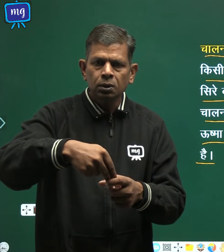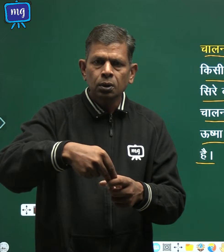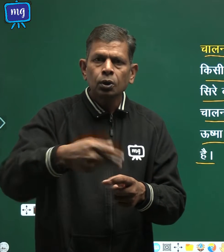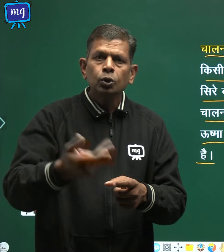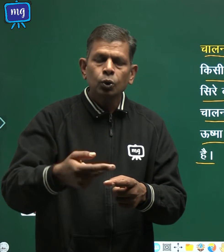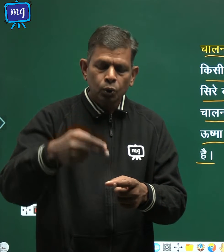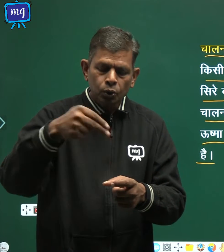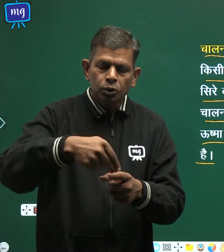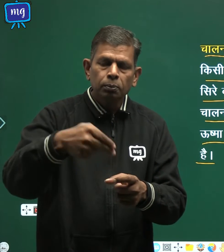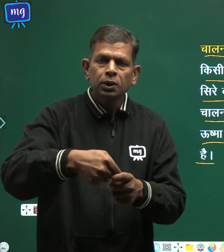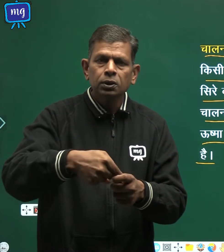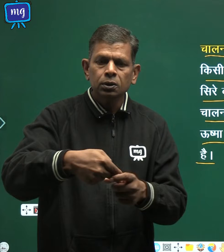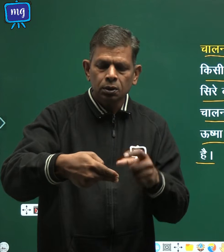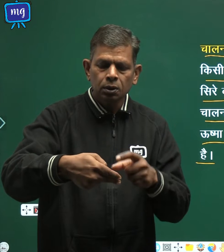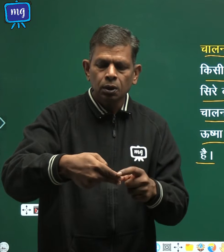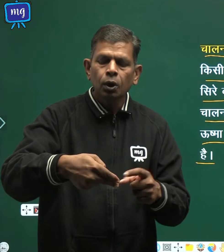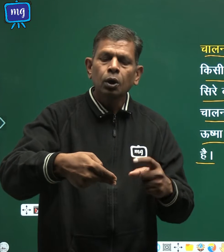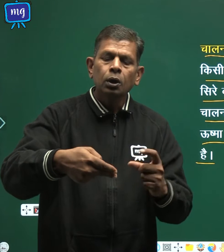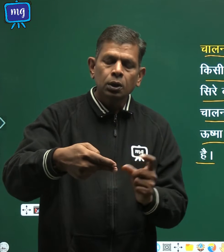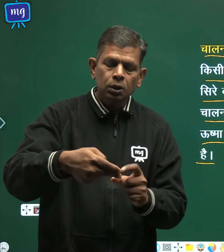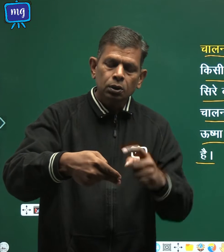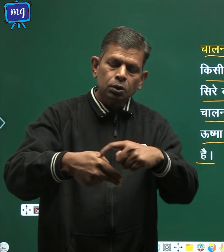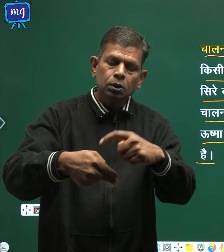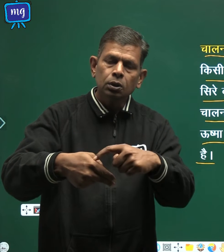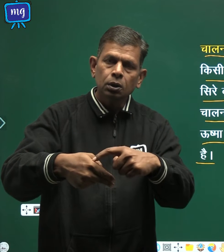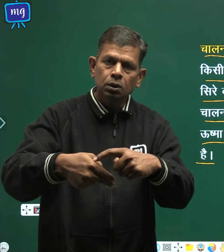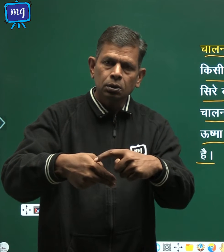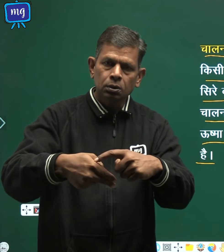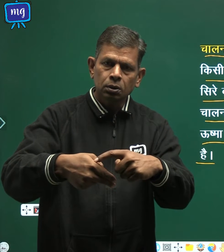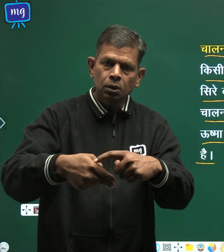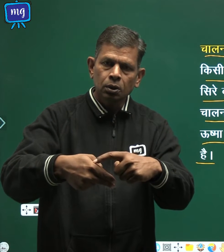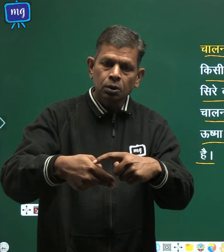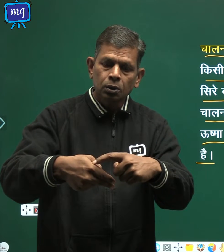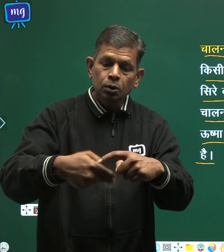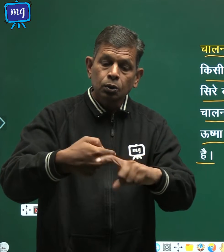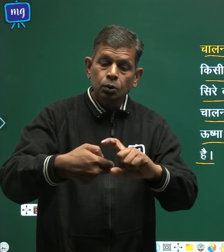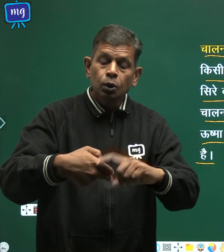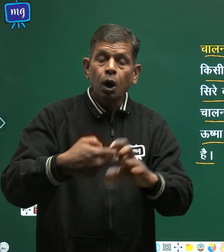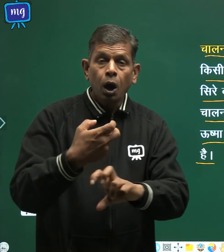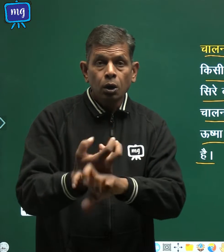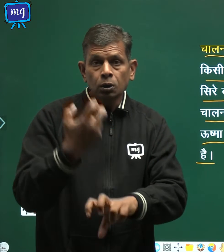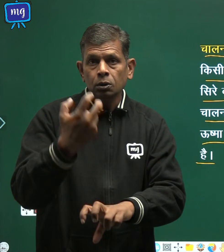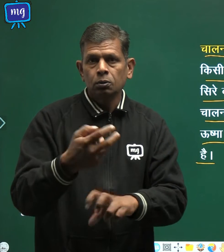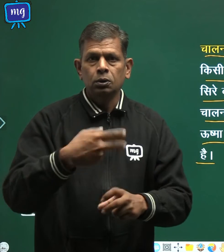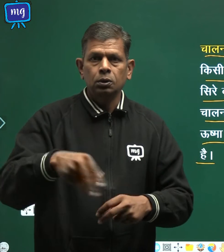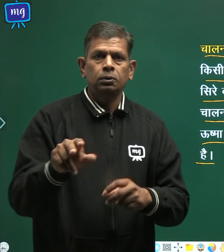तो चम्मच का दूसरा सिरा गर्म हो जाता है,